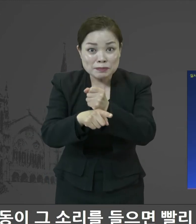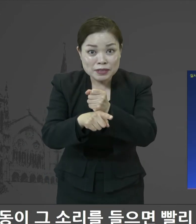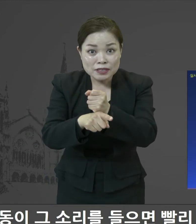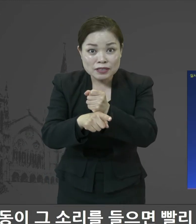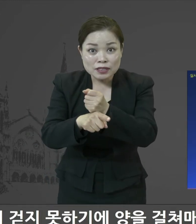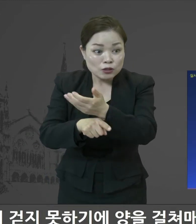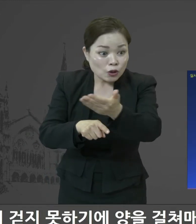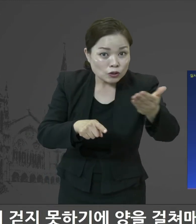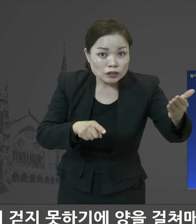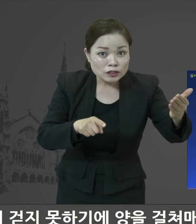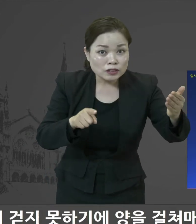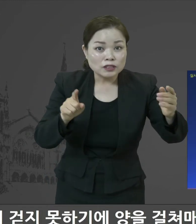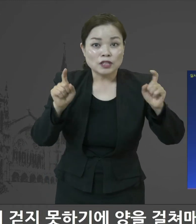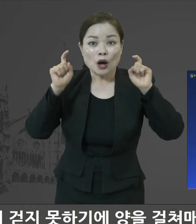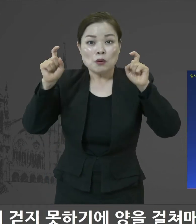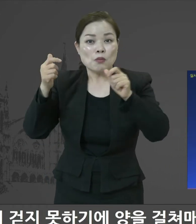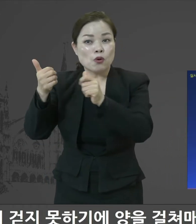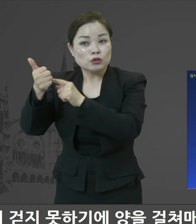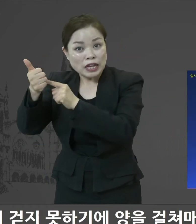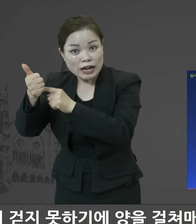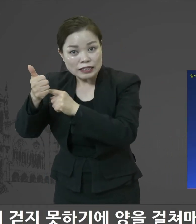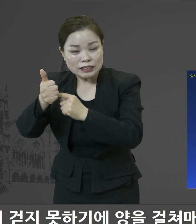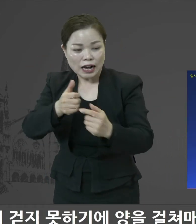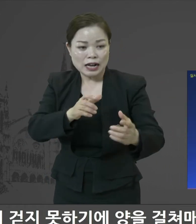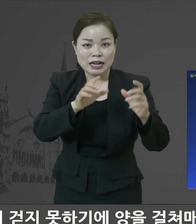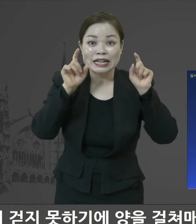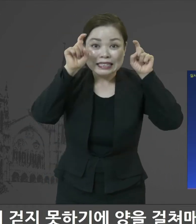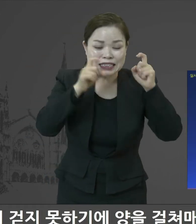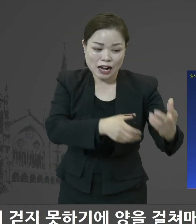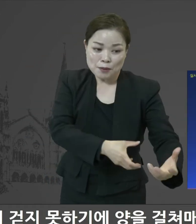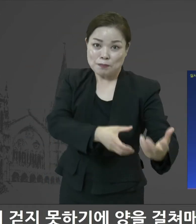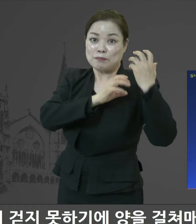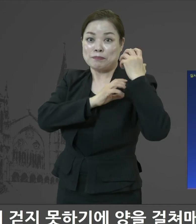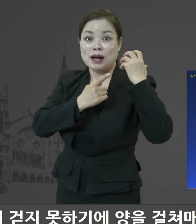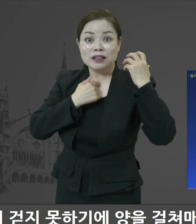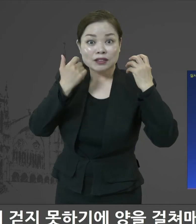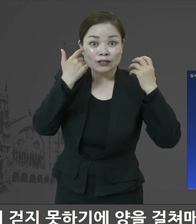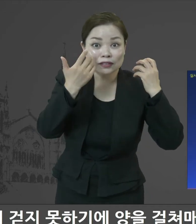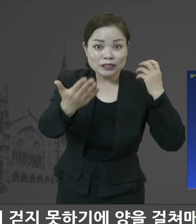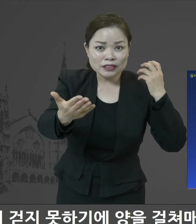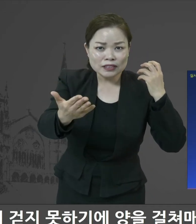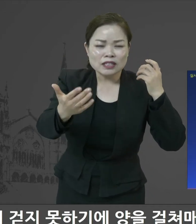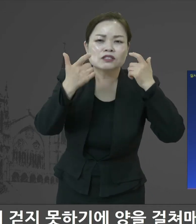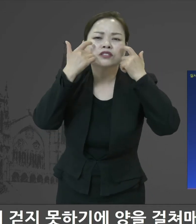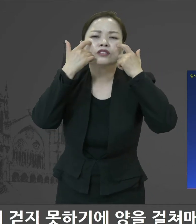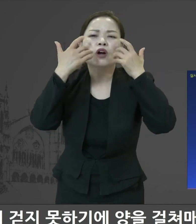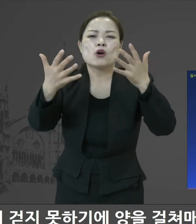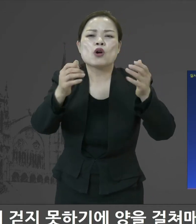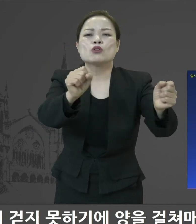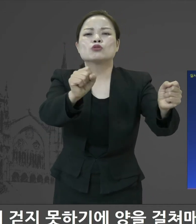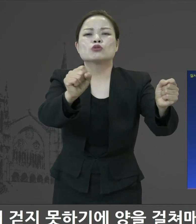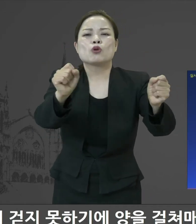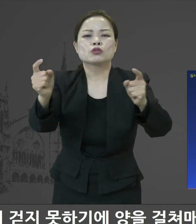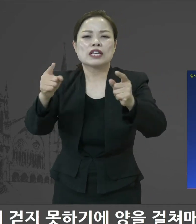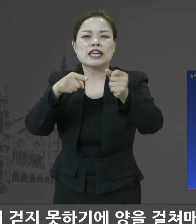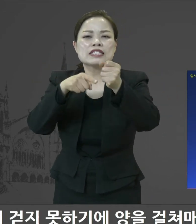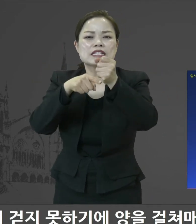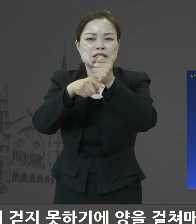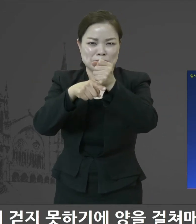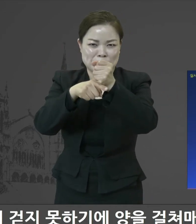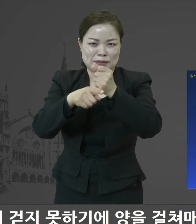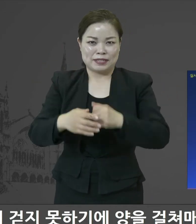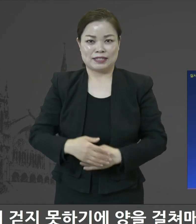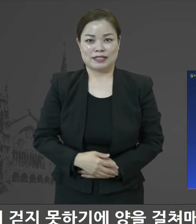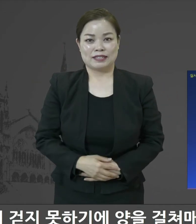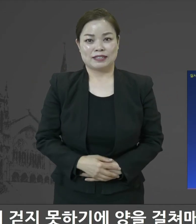한 번쯤은 목동이 양을 걸쳐매고 있는 사진이나 그림을 보셨죠? 이게 정확하게 소생시킨다는 원래